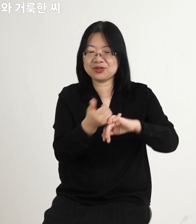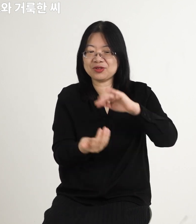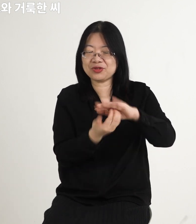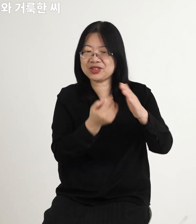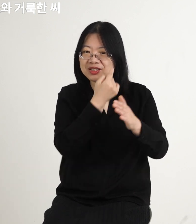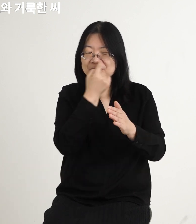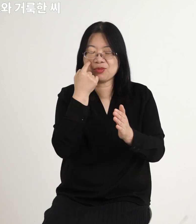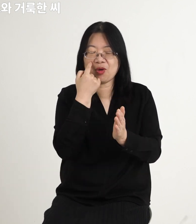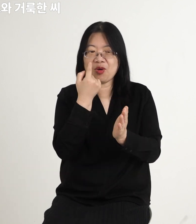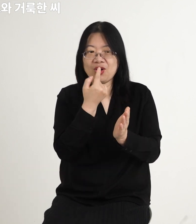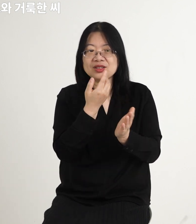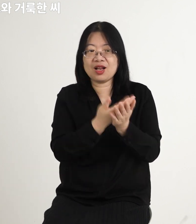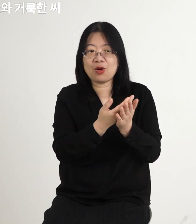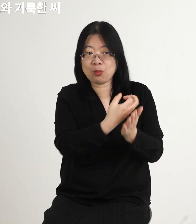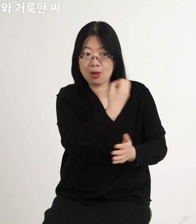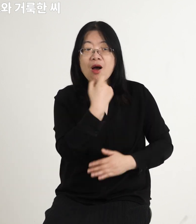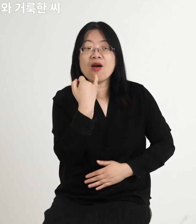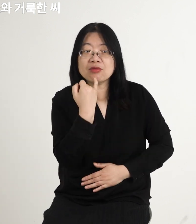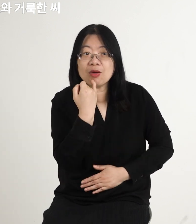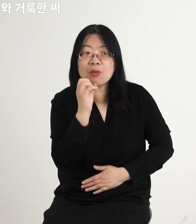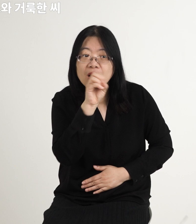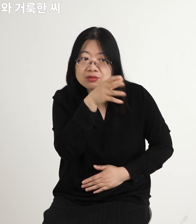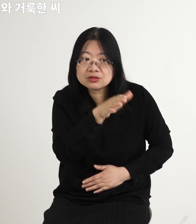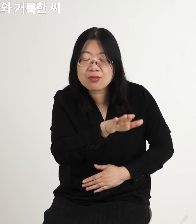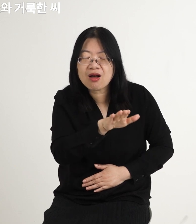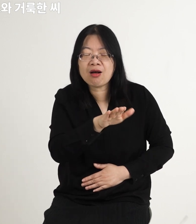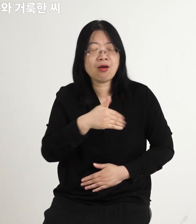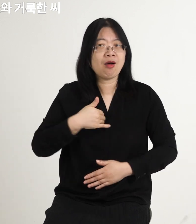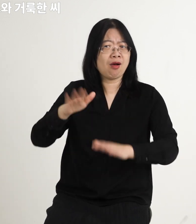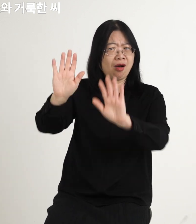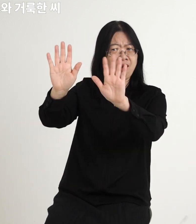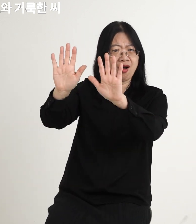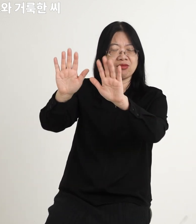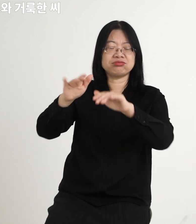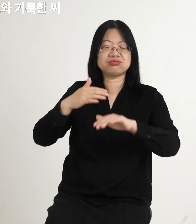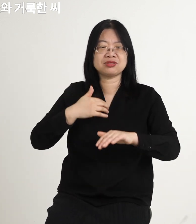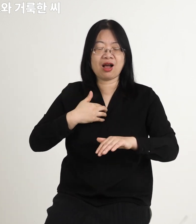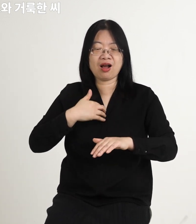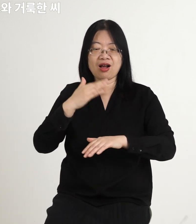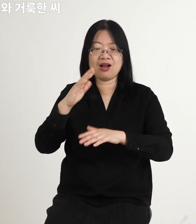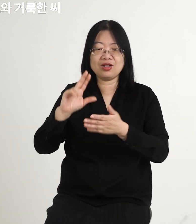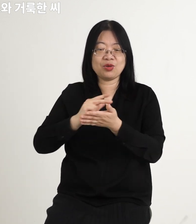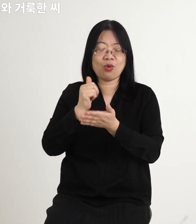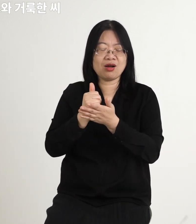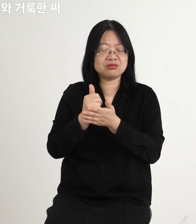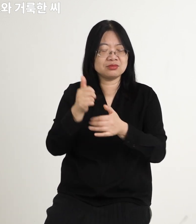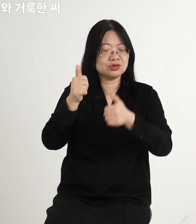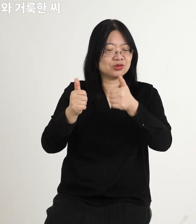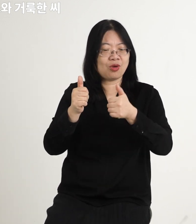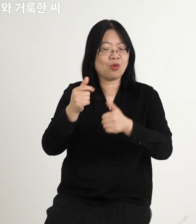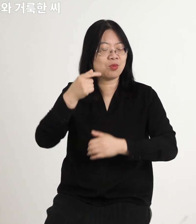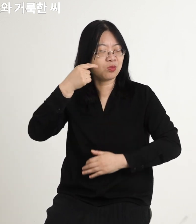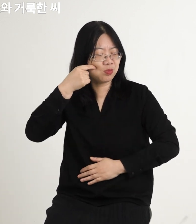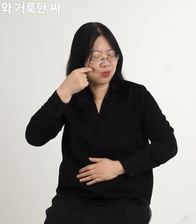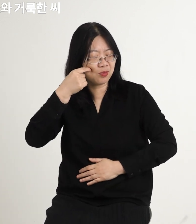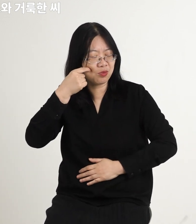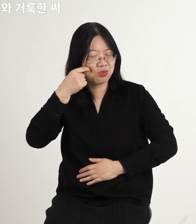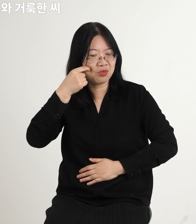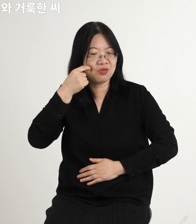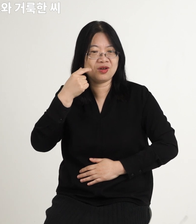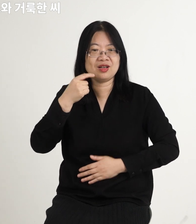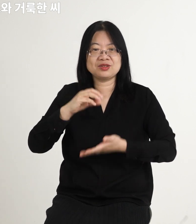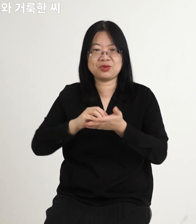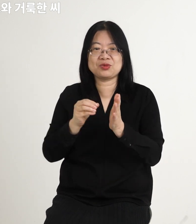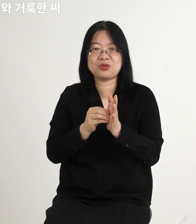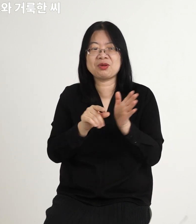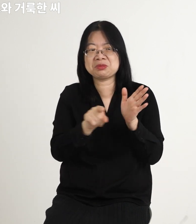그런 징표까지 필요 없습니다. 나는 여호와를 어떻게 내가 시험합니까? 이런 뉘앙스로 오해를 하기 쉽다고요. 이거